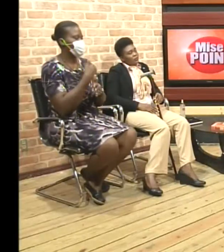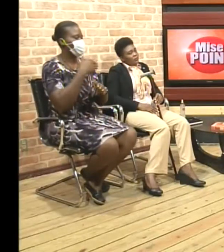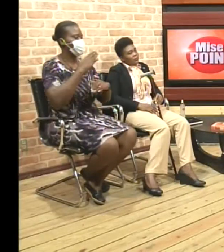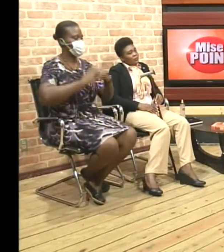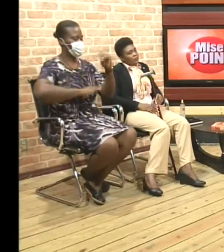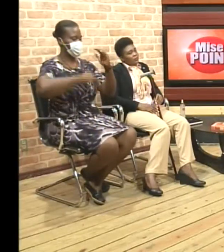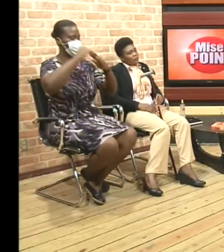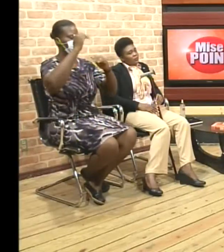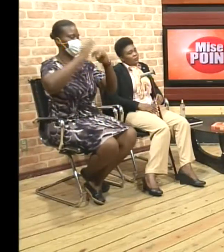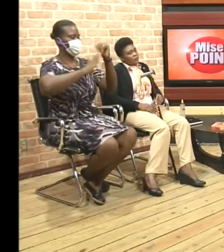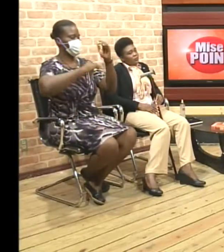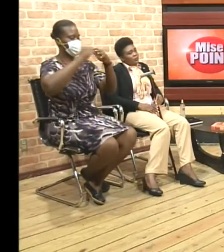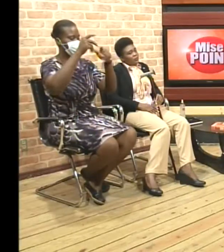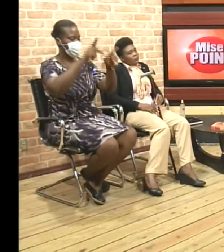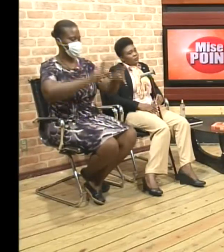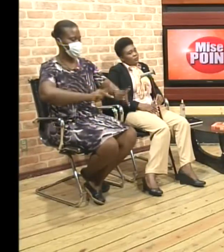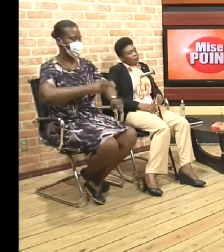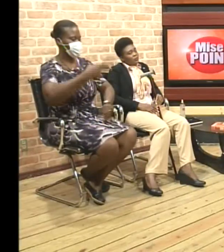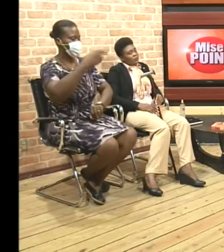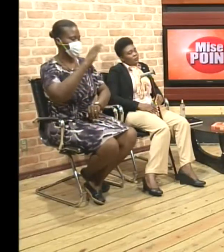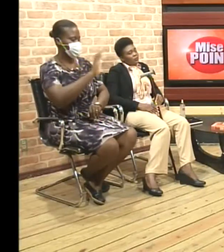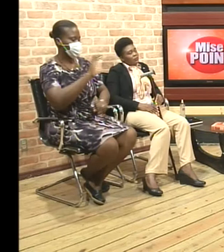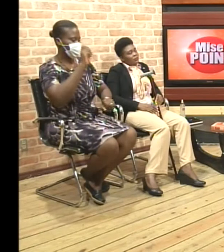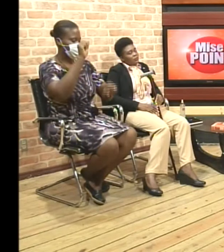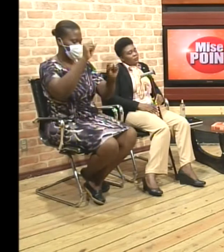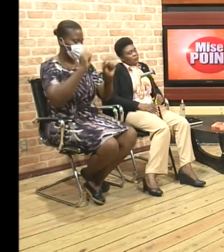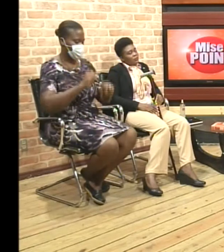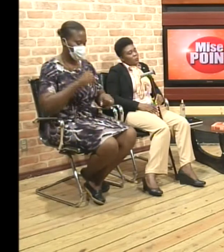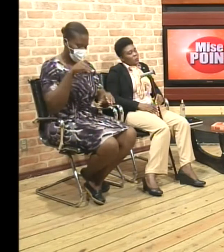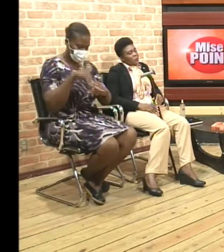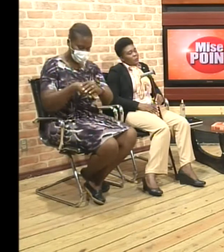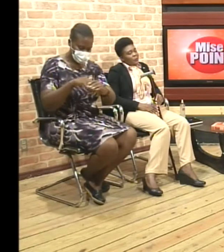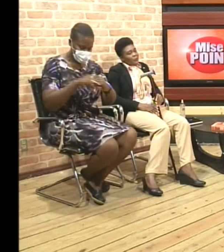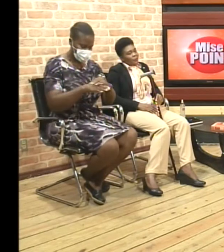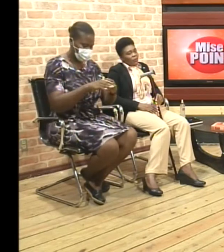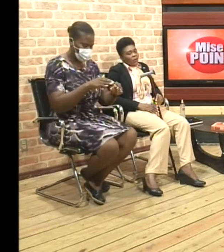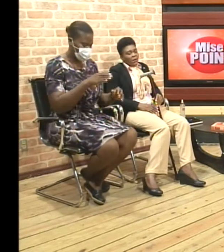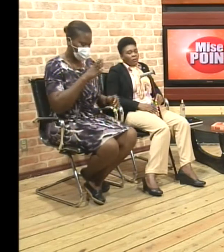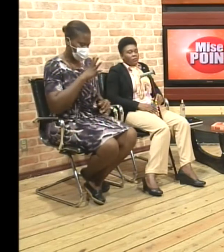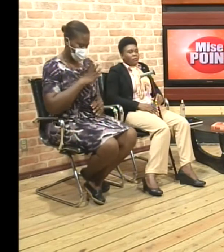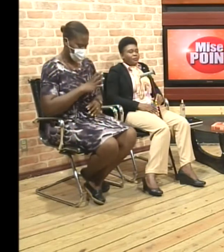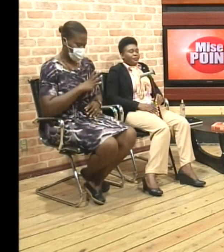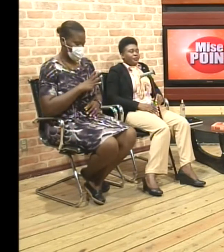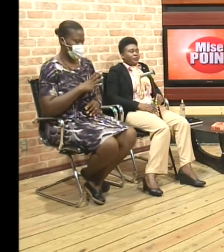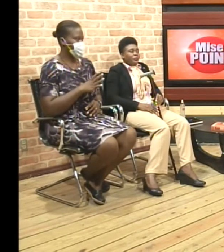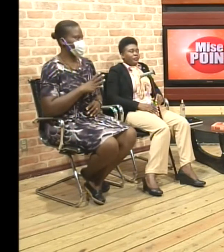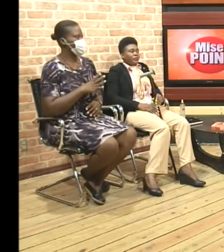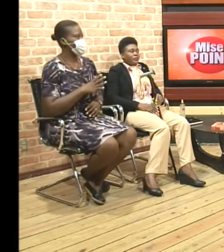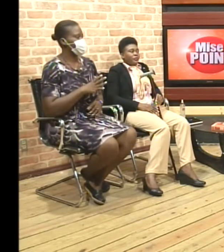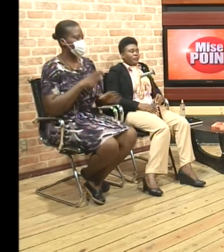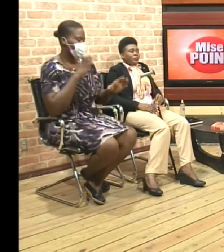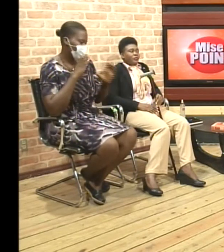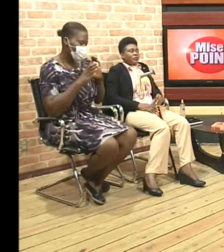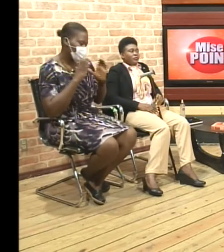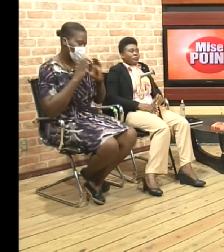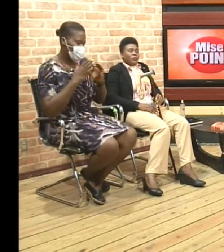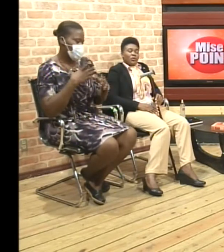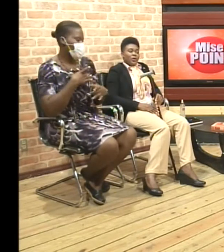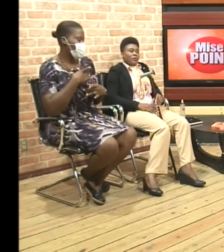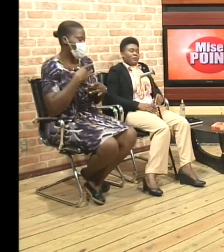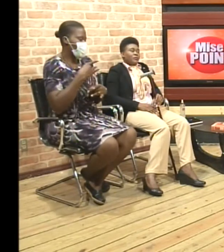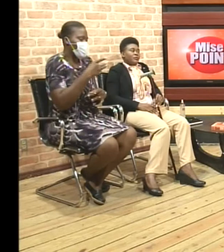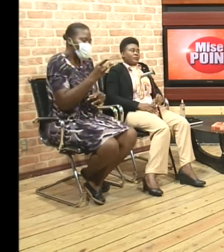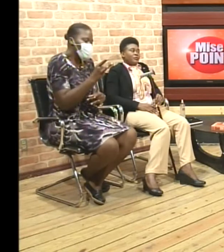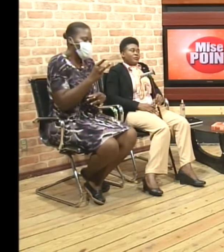Pour assurer que mes handicap peut capable et fréquenter sans trop de difficultés. Voler communication, tout, vous êtes très intéressé avec lui, pour